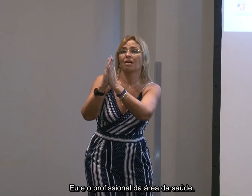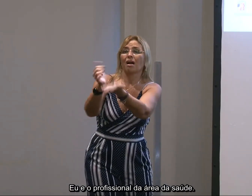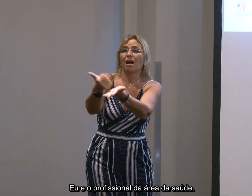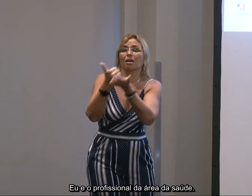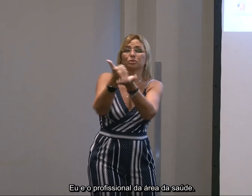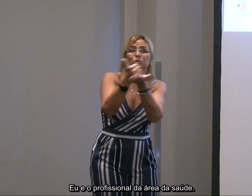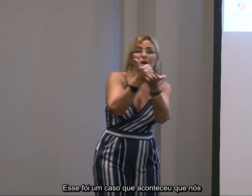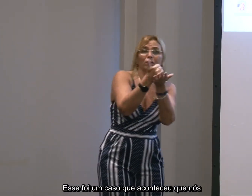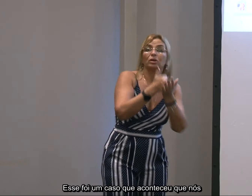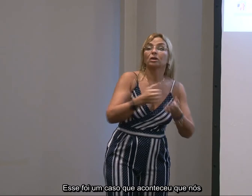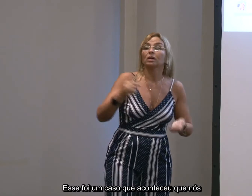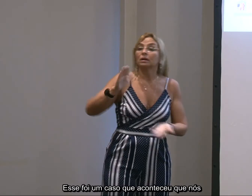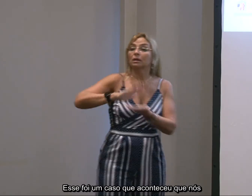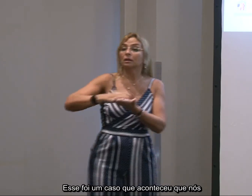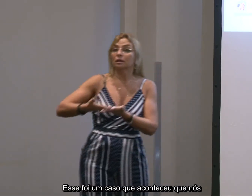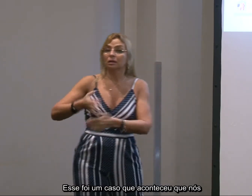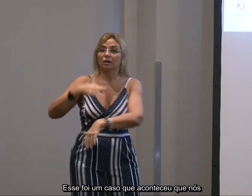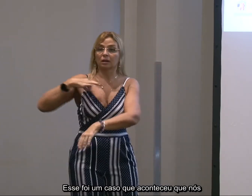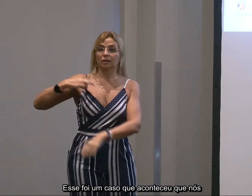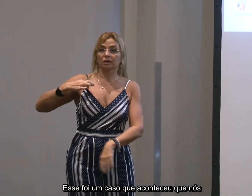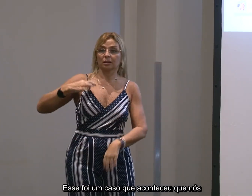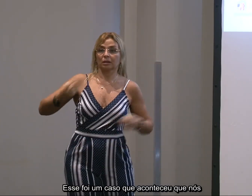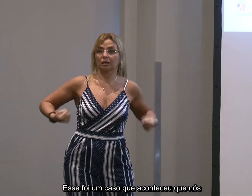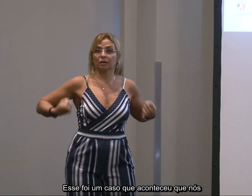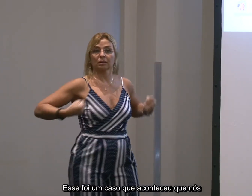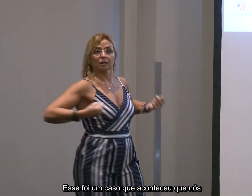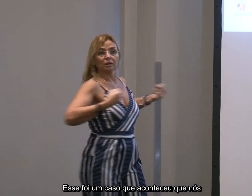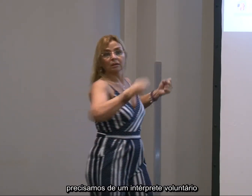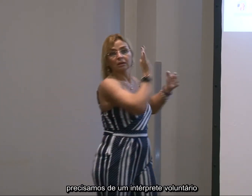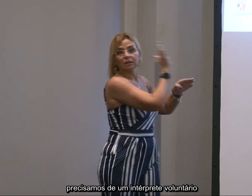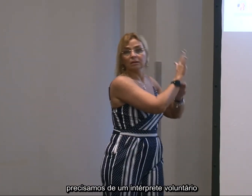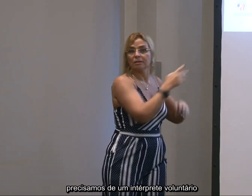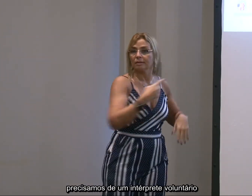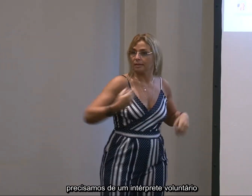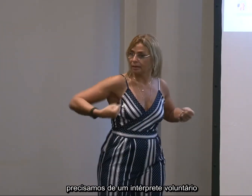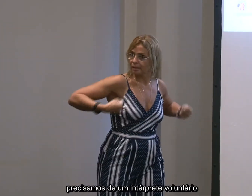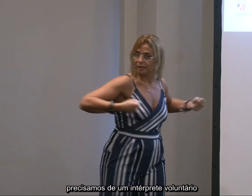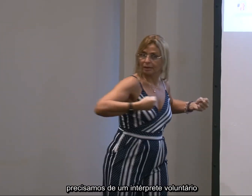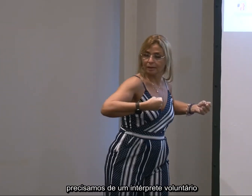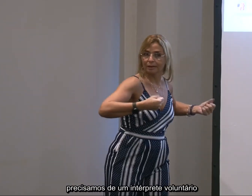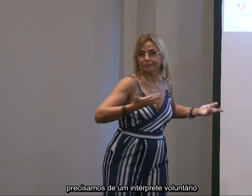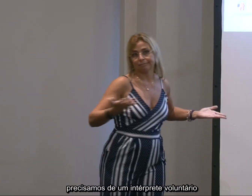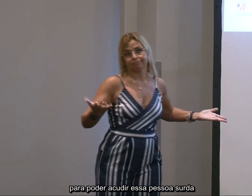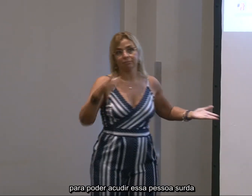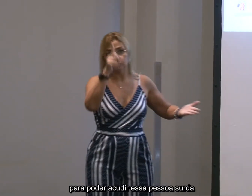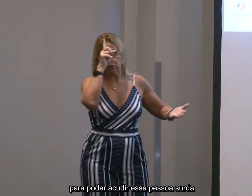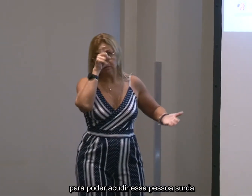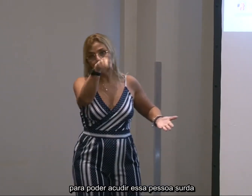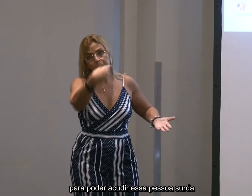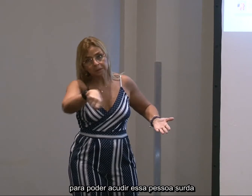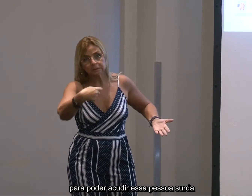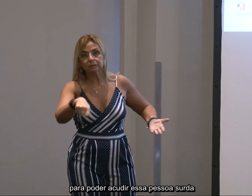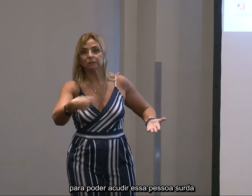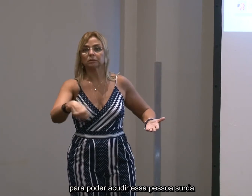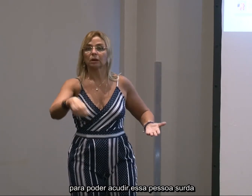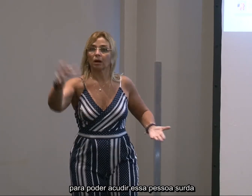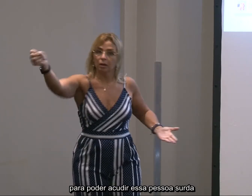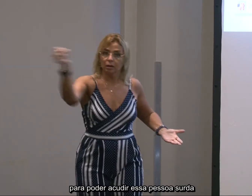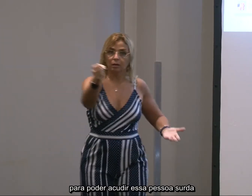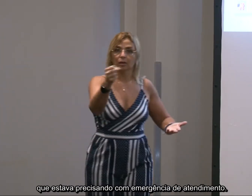saúde. Esse foi um caso que aconteceu, que a gente precisou de um intérprete voluntário para poder acudir essa pessoa surda que